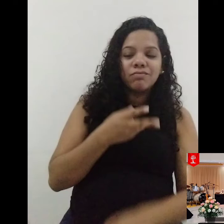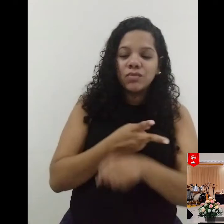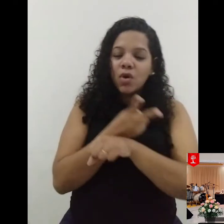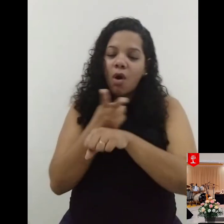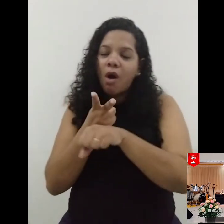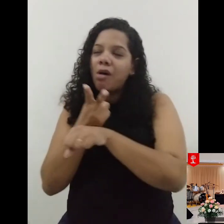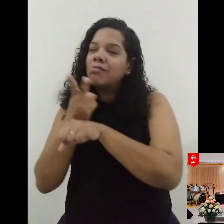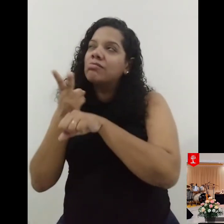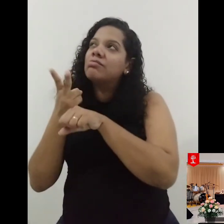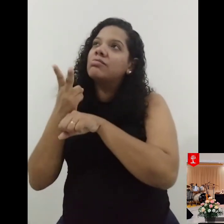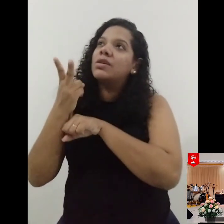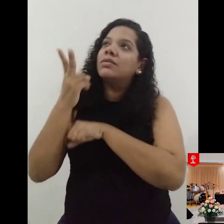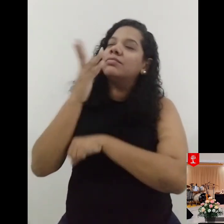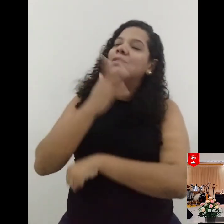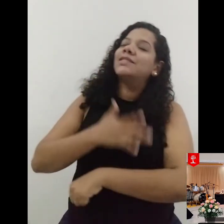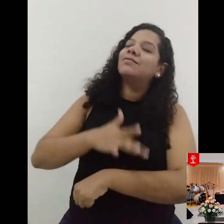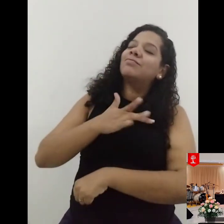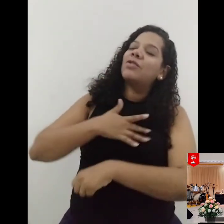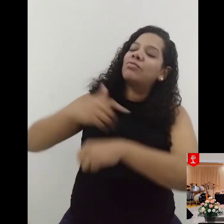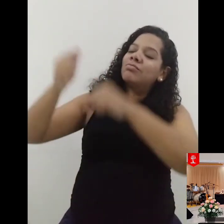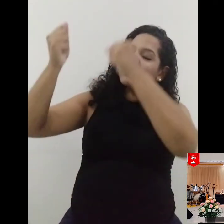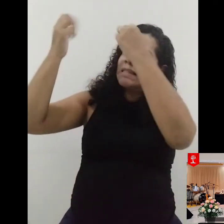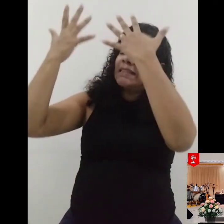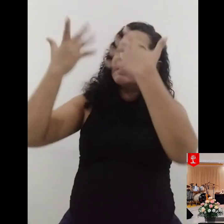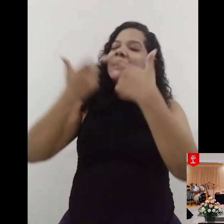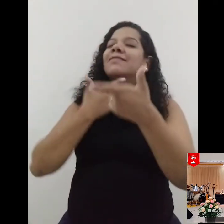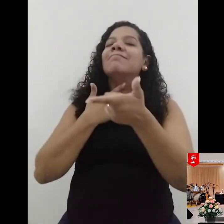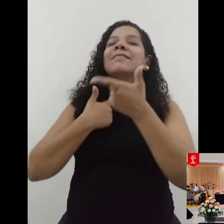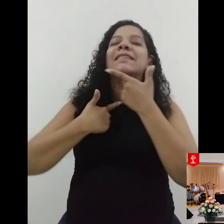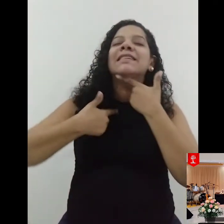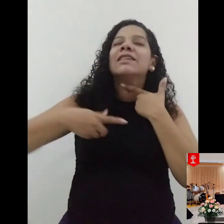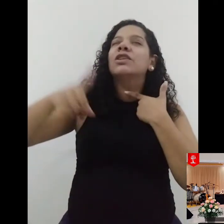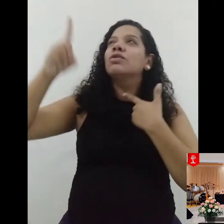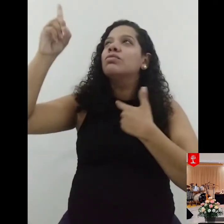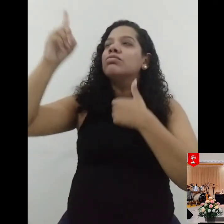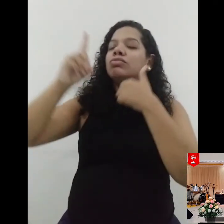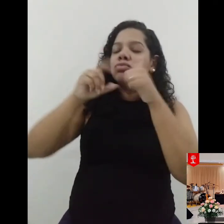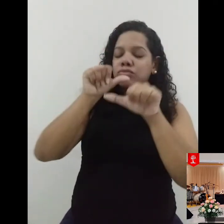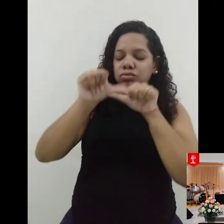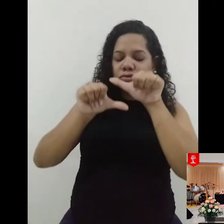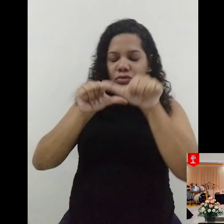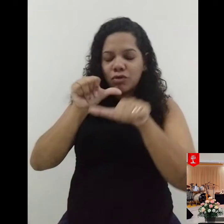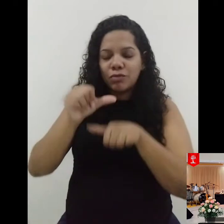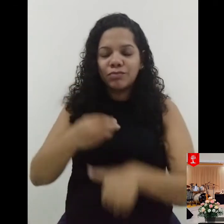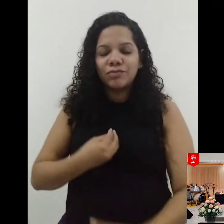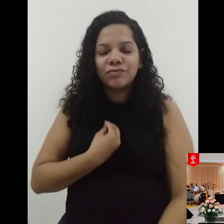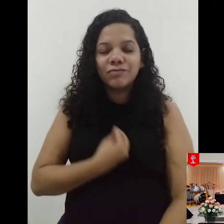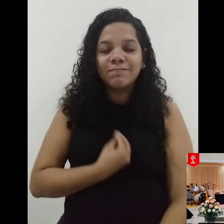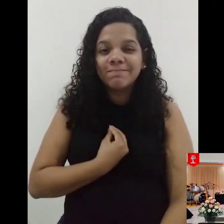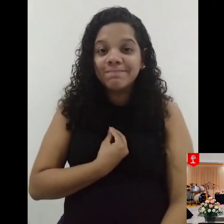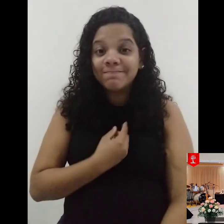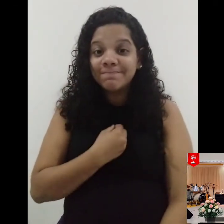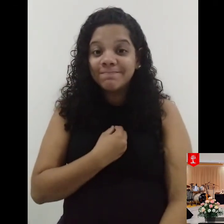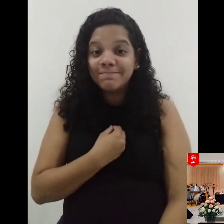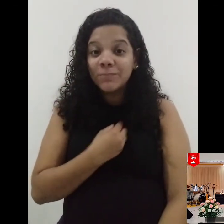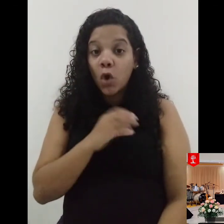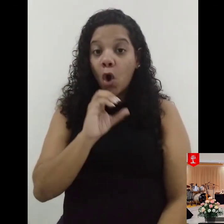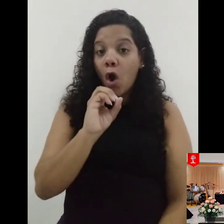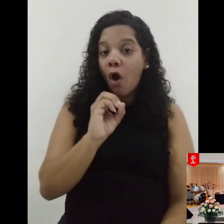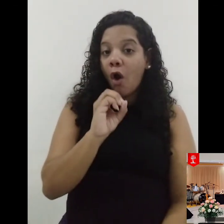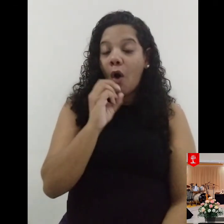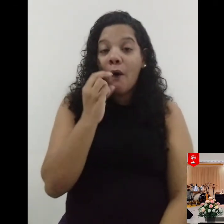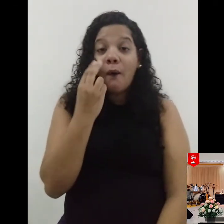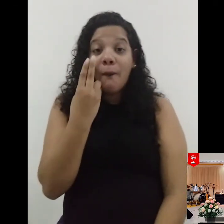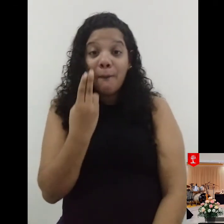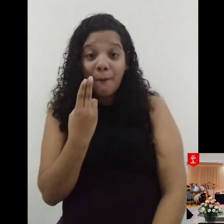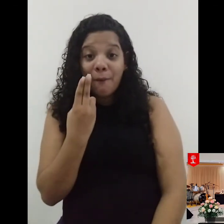que tinham autoconfiança que eles não poderiam ter autoconfiança. Quando ele exalta a postura